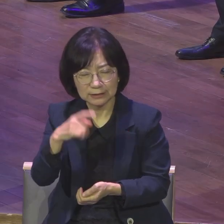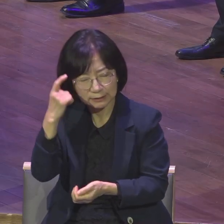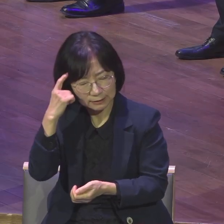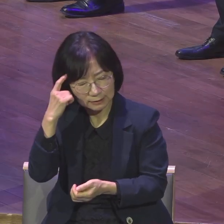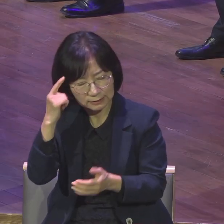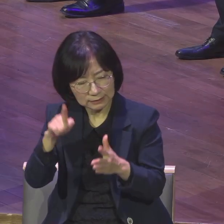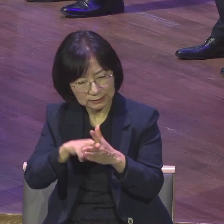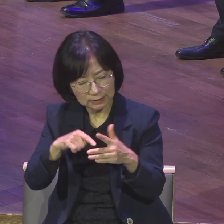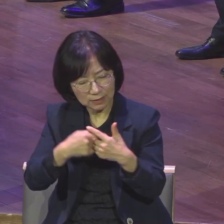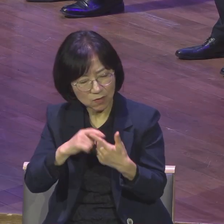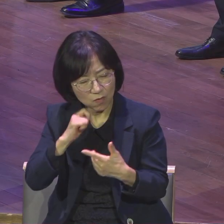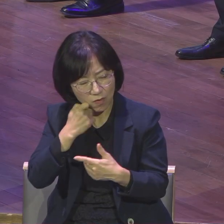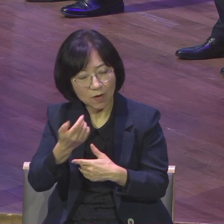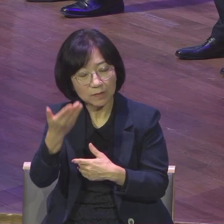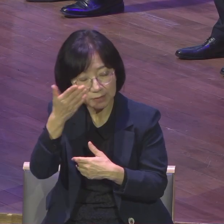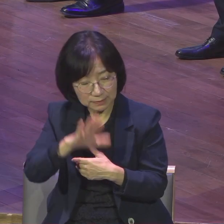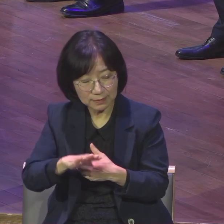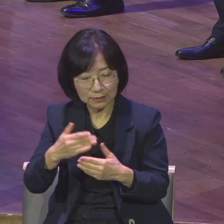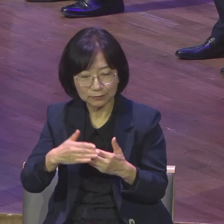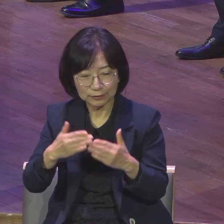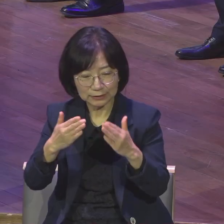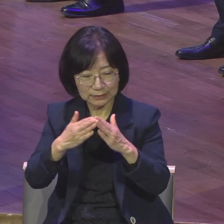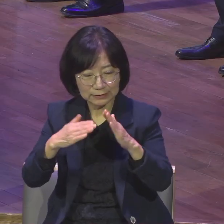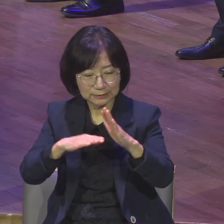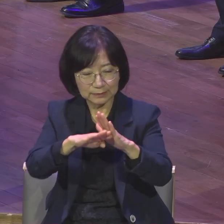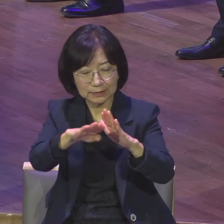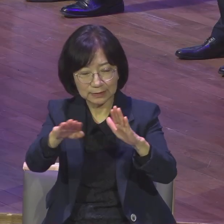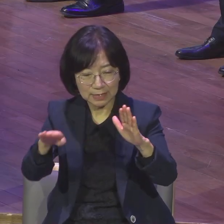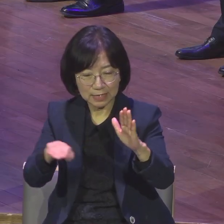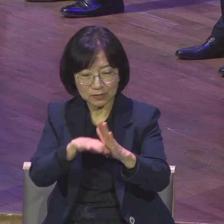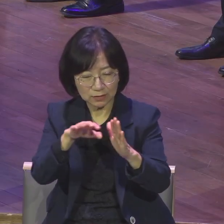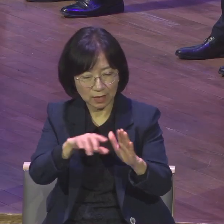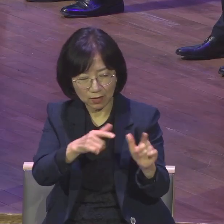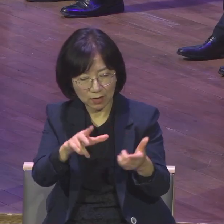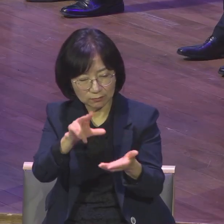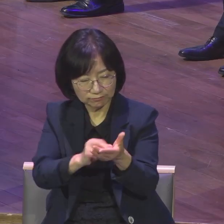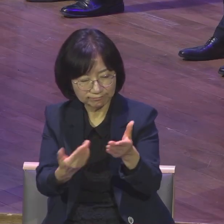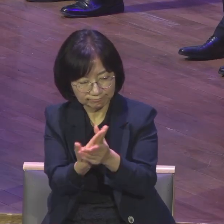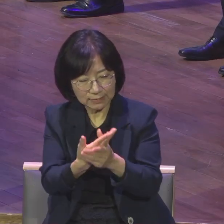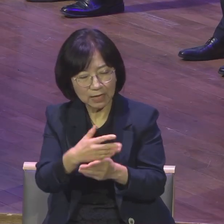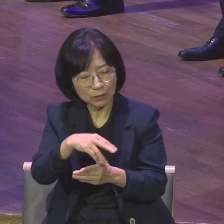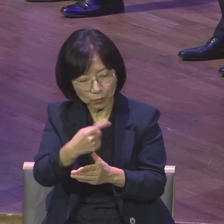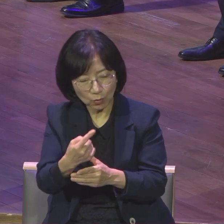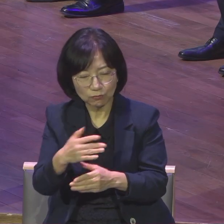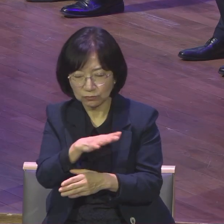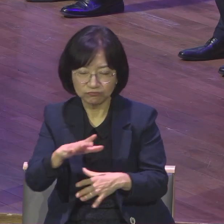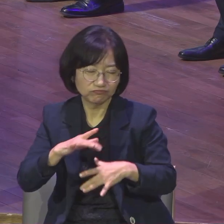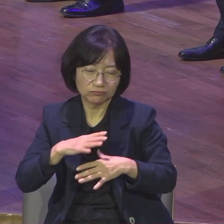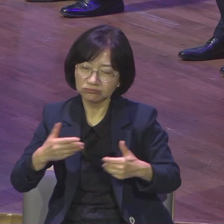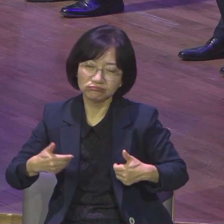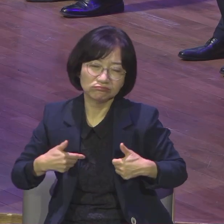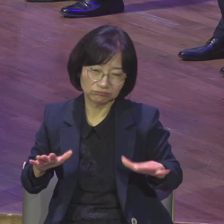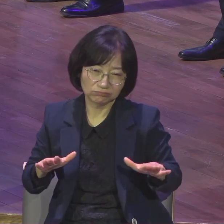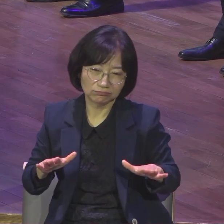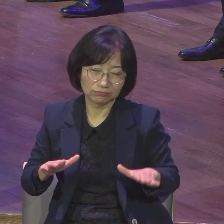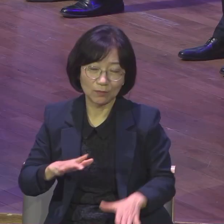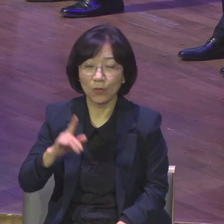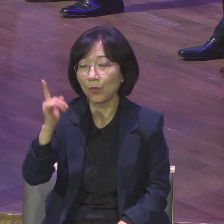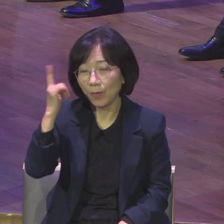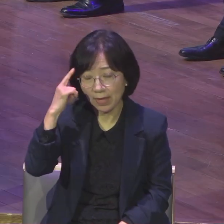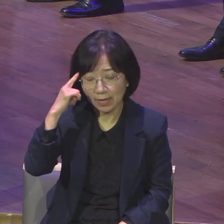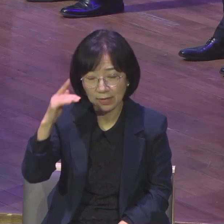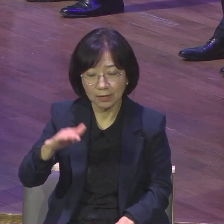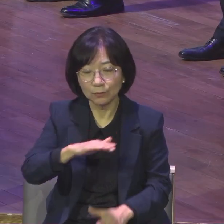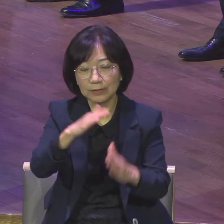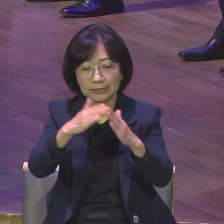일들이 우리 가정에 계속 온다 할지라도 우리는 두려워할 이유가 없습니다. 왜냐하면 우리 가정의